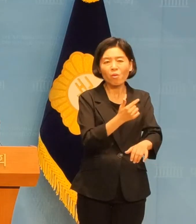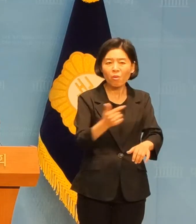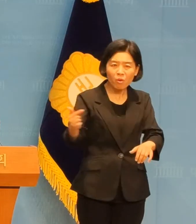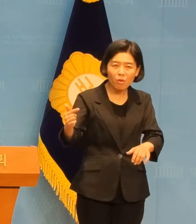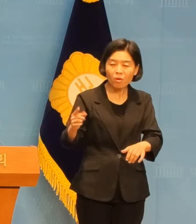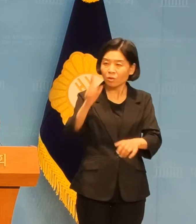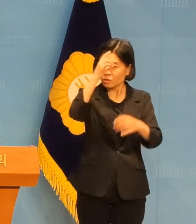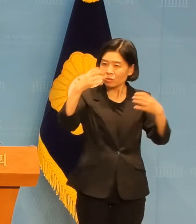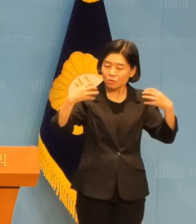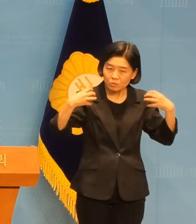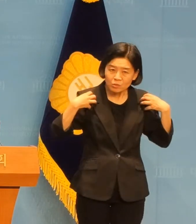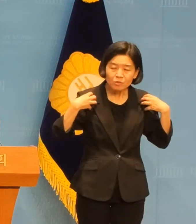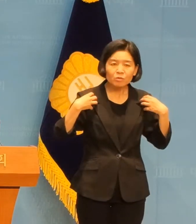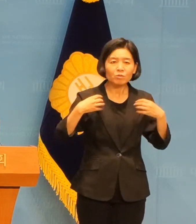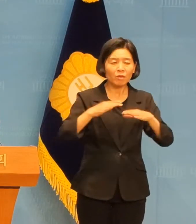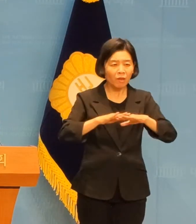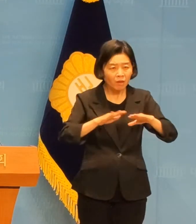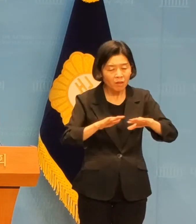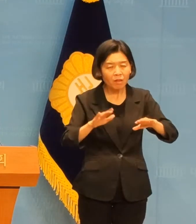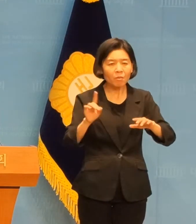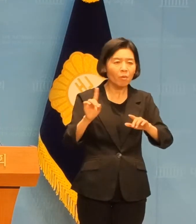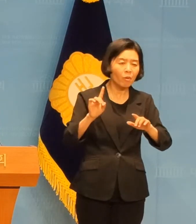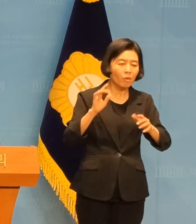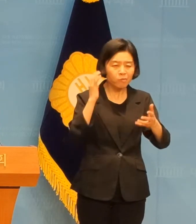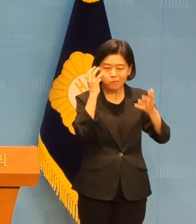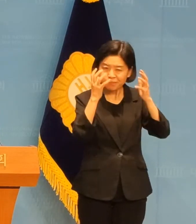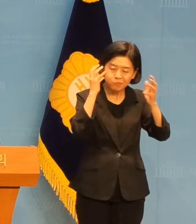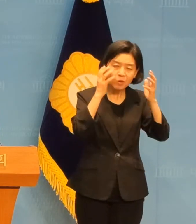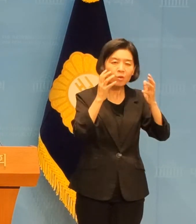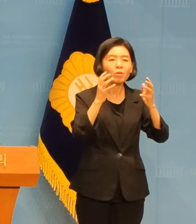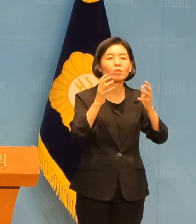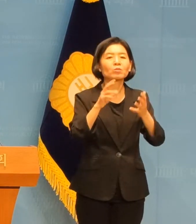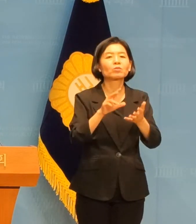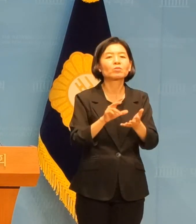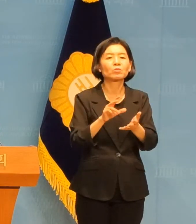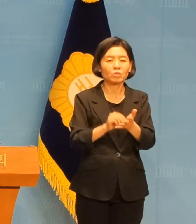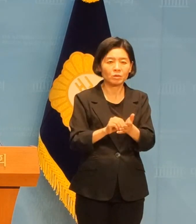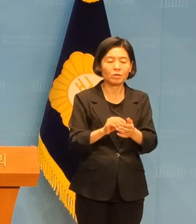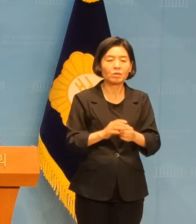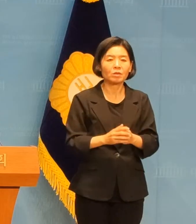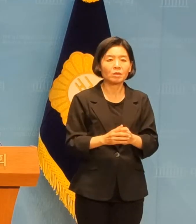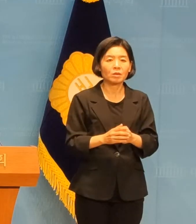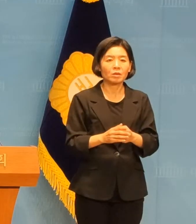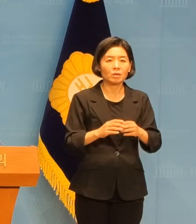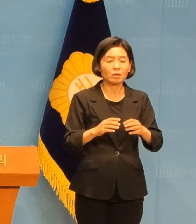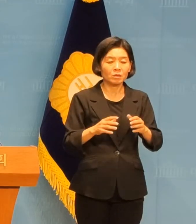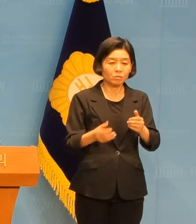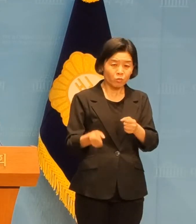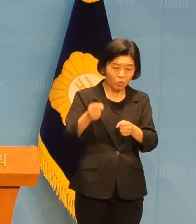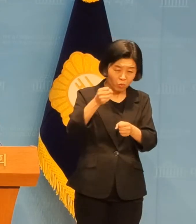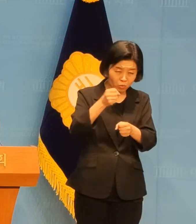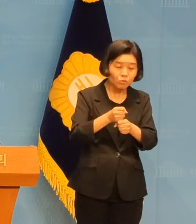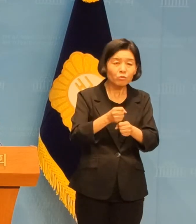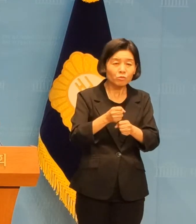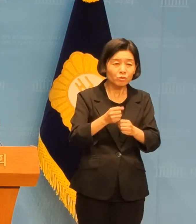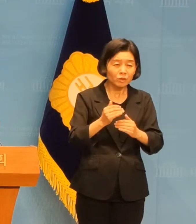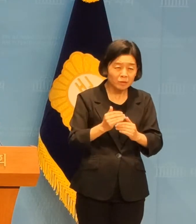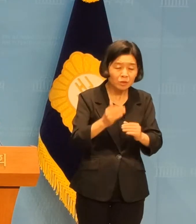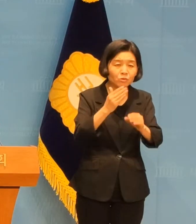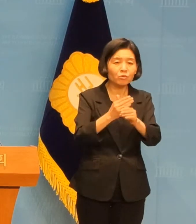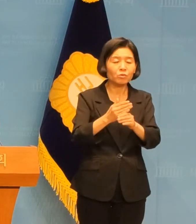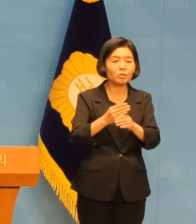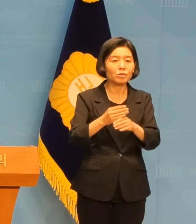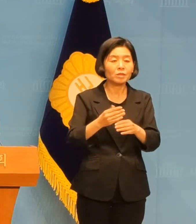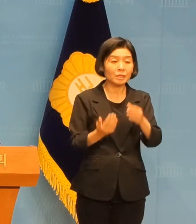정부 대응은 오락가락 큰 혼선을 빚고 있습니다. 복구 작업이 한창인 사고 이틀 뒤